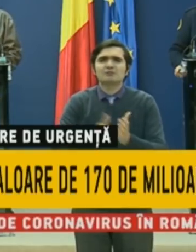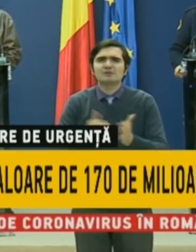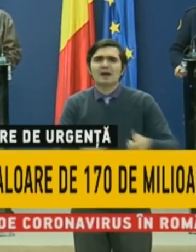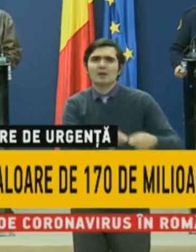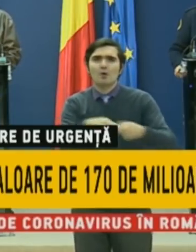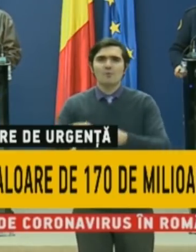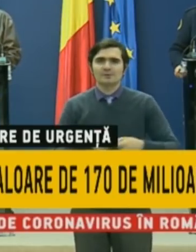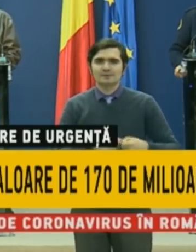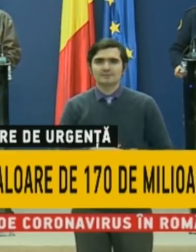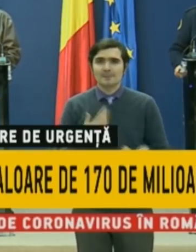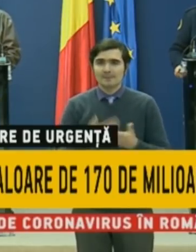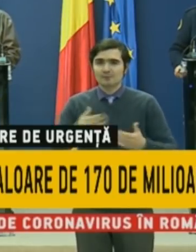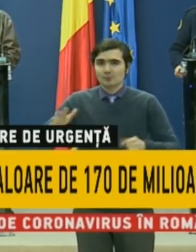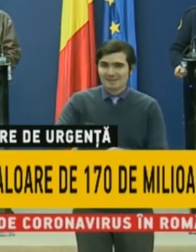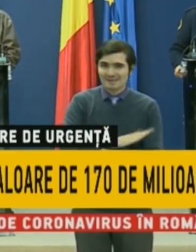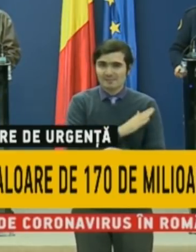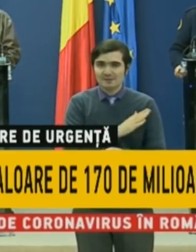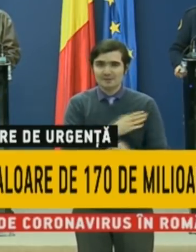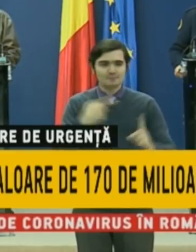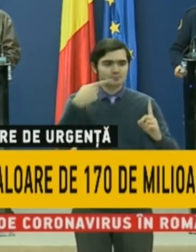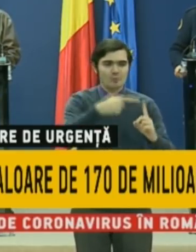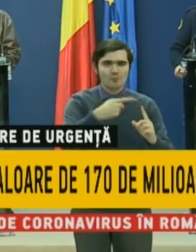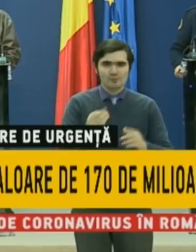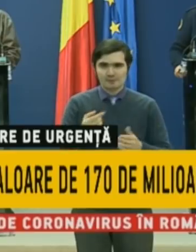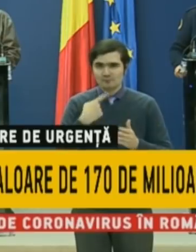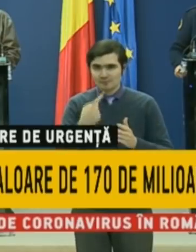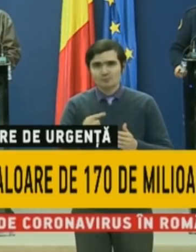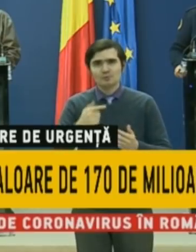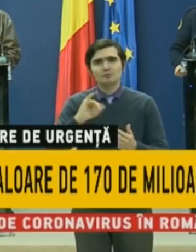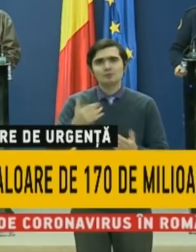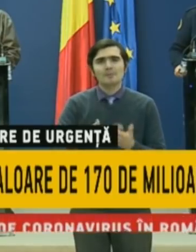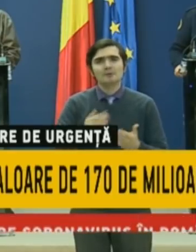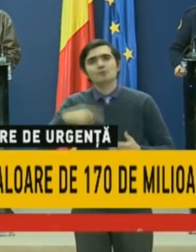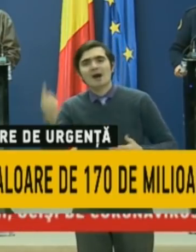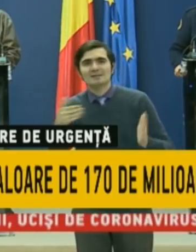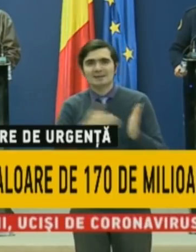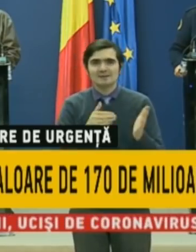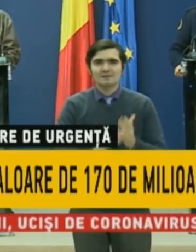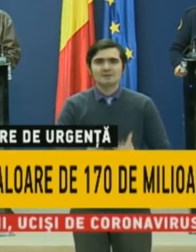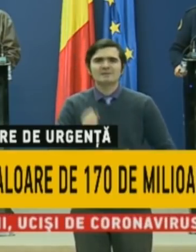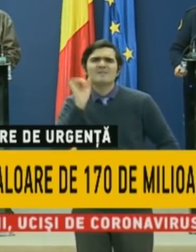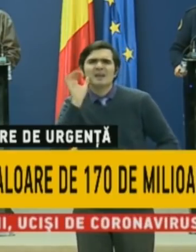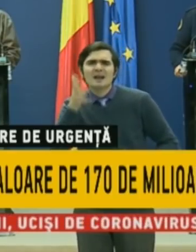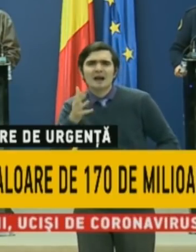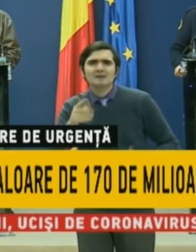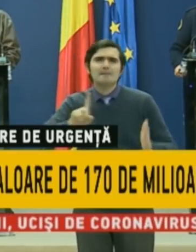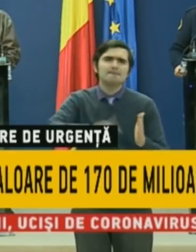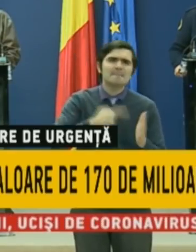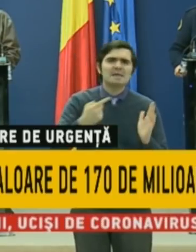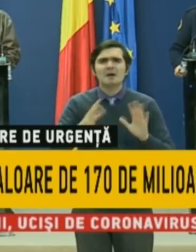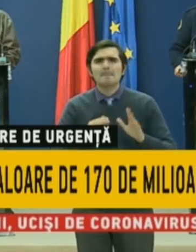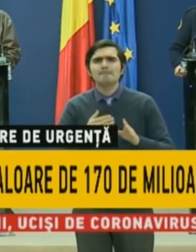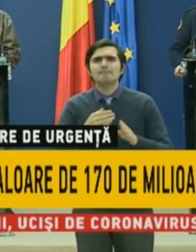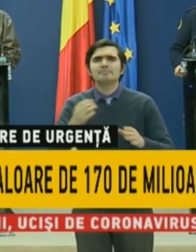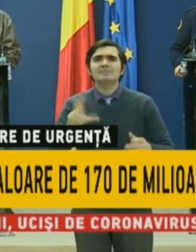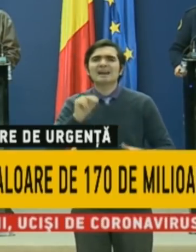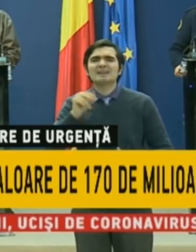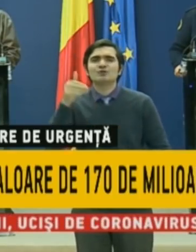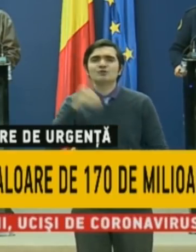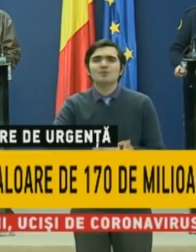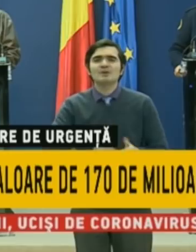Pentru îndeplinirea misiunilor amintite, dar și pentru alte intervenții, acționează zilnic în medie peste 30.000 de